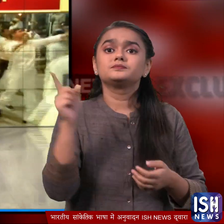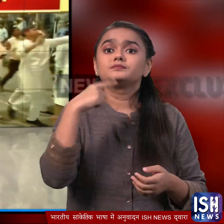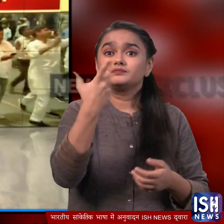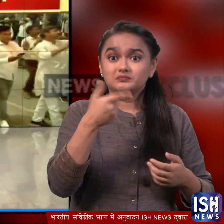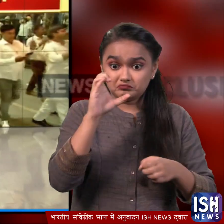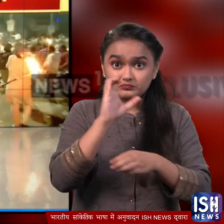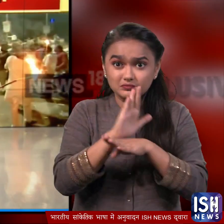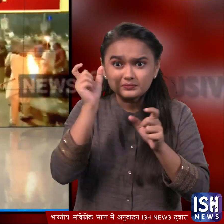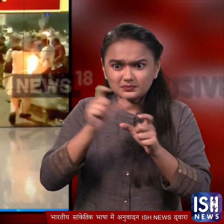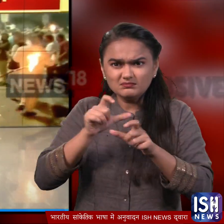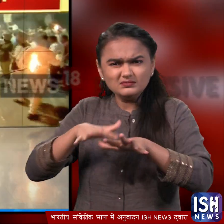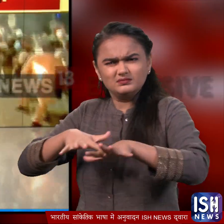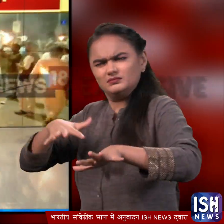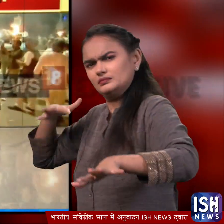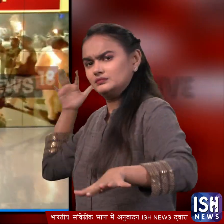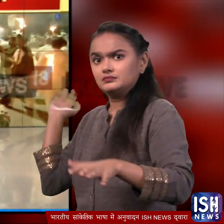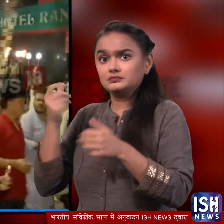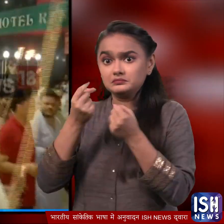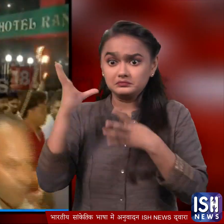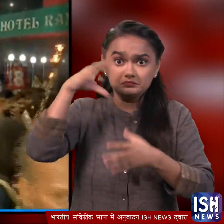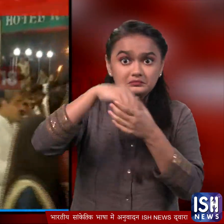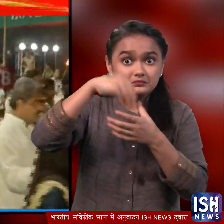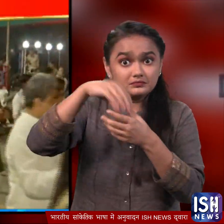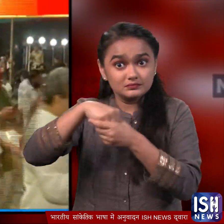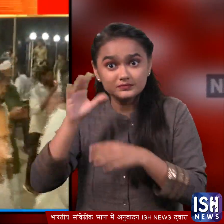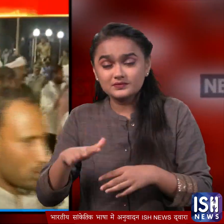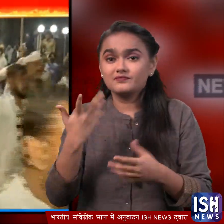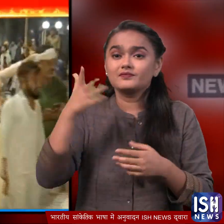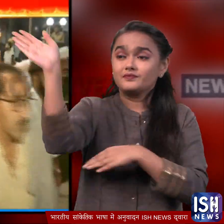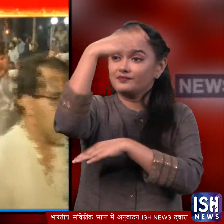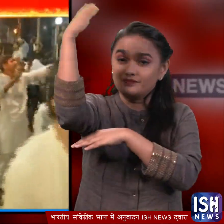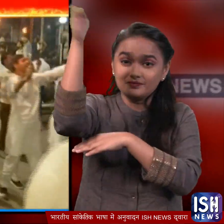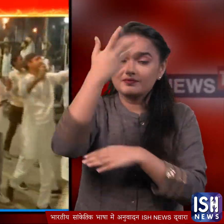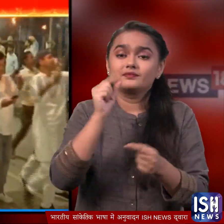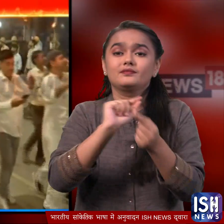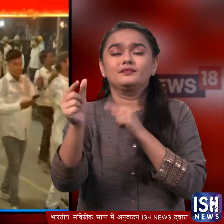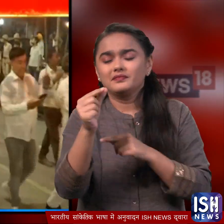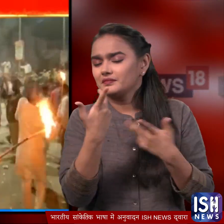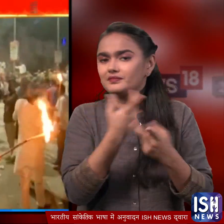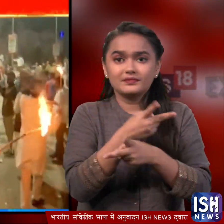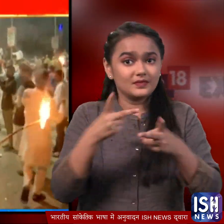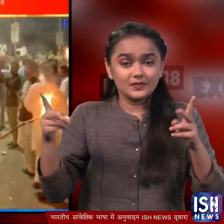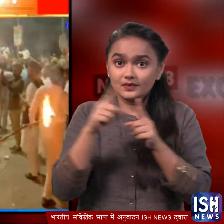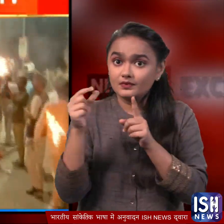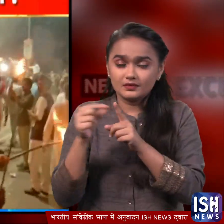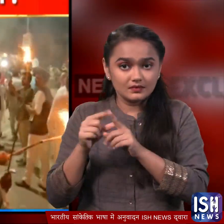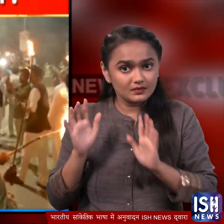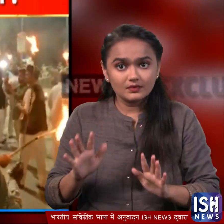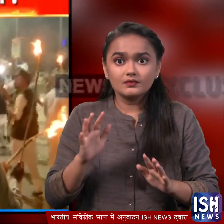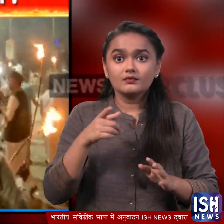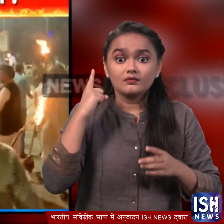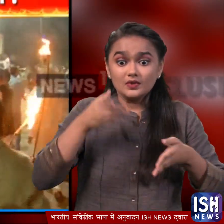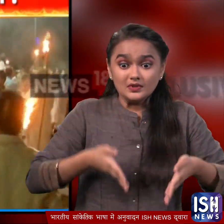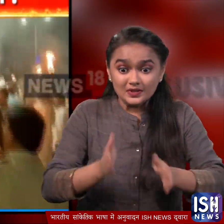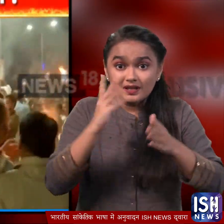संख्या में कांग्रेस कार्यकर्ताओं ने हिस्सा लिया, जो हाथों में जलती हुई मशाल और पार्टी के झंडे लेकर वहां पहुंचे। ये जुलूस शहर की मुख्य सड़कों से होकर